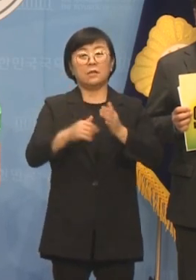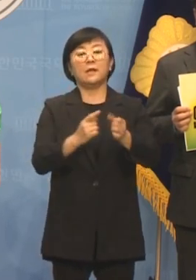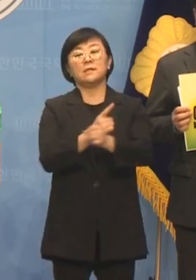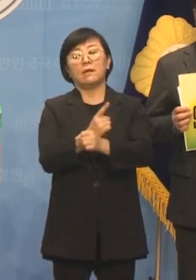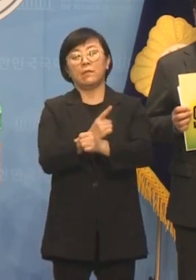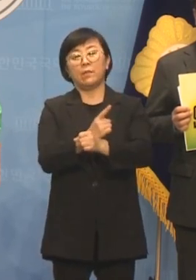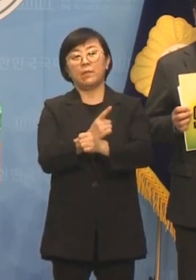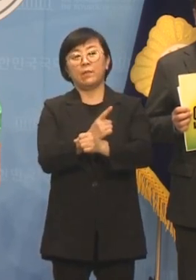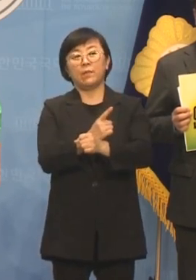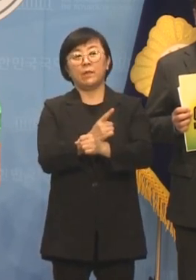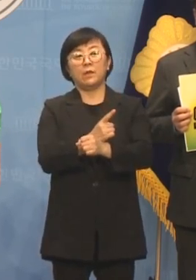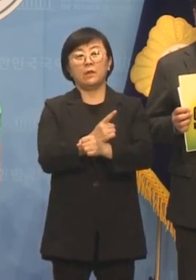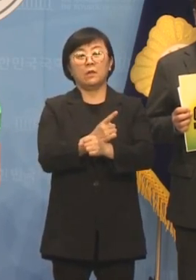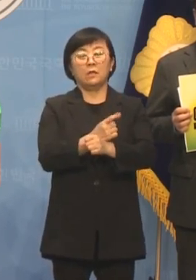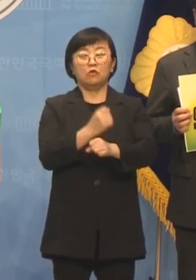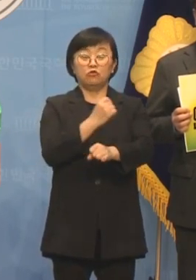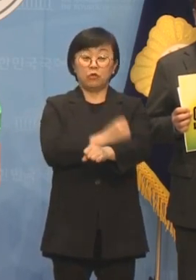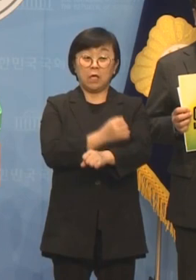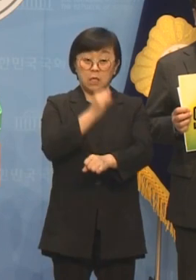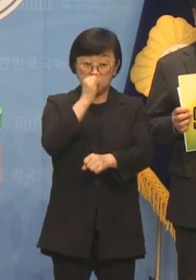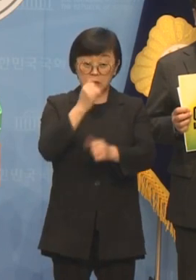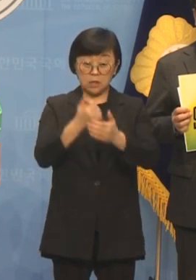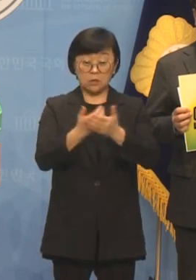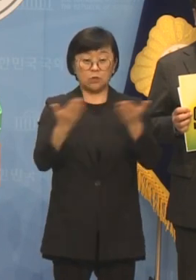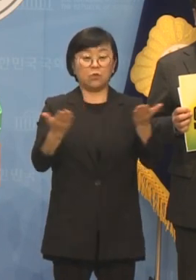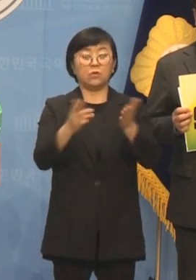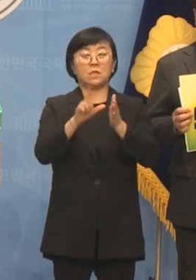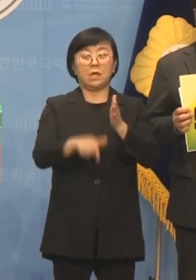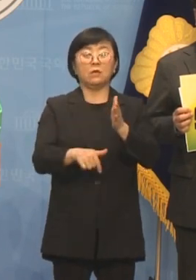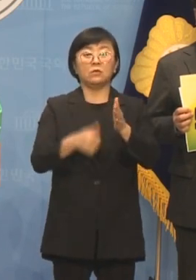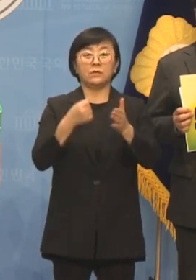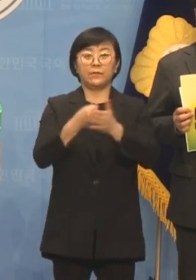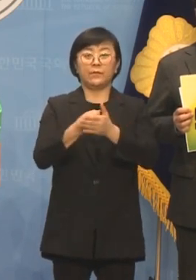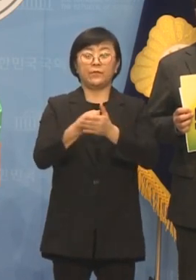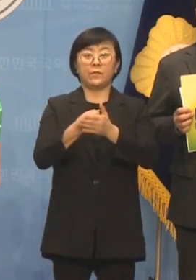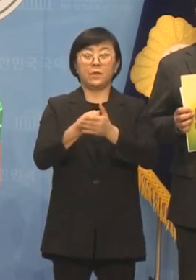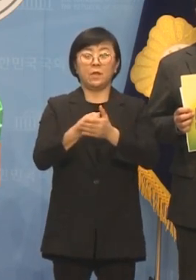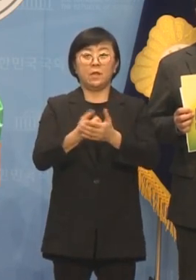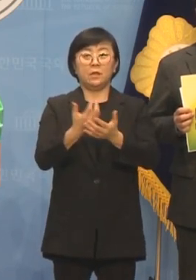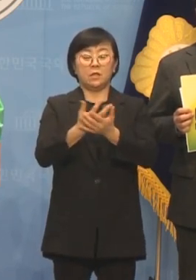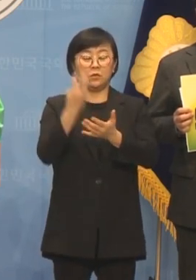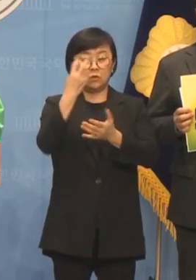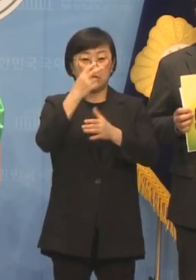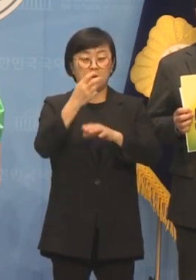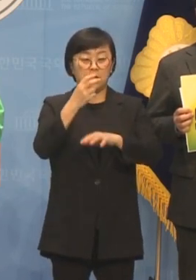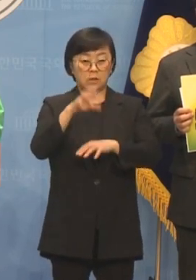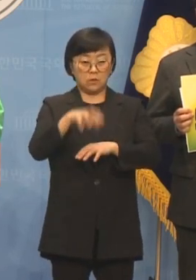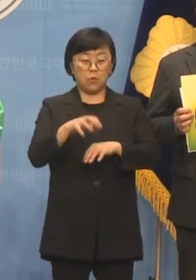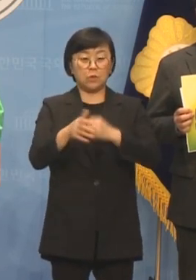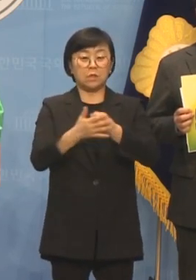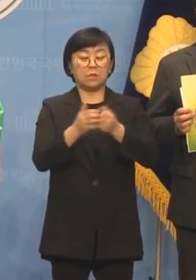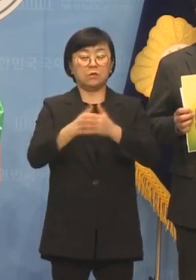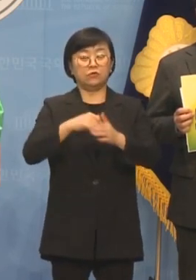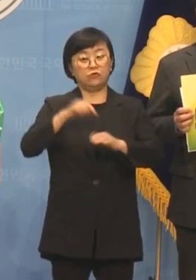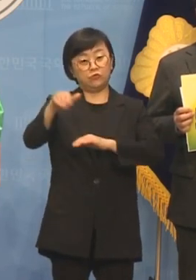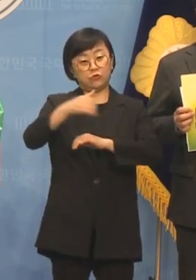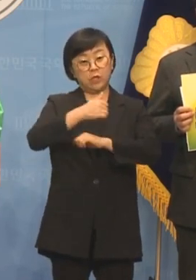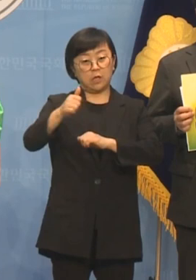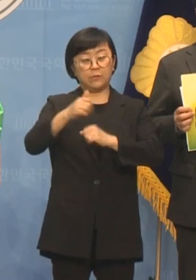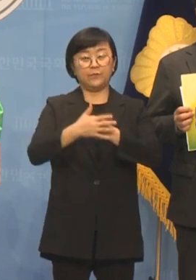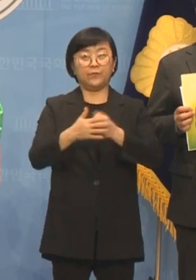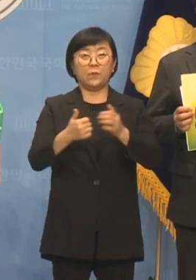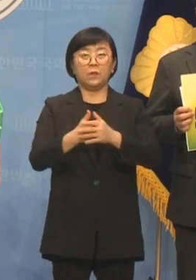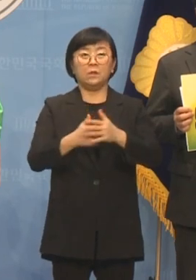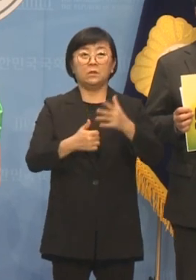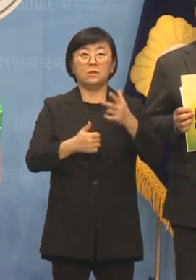시간까지는 유급 노동 시간으로 포함시키겠다는 출퇴근에 걸리는 시간은 평균